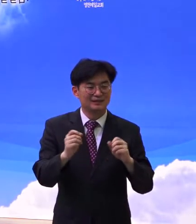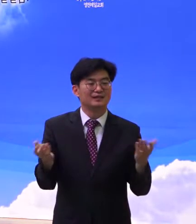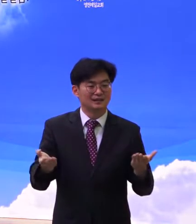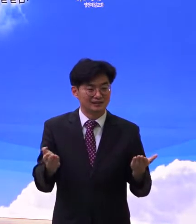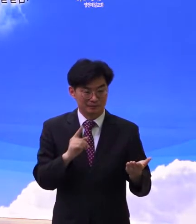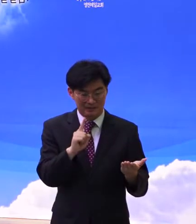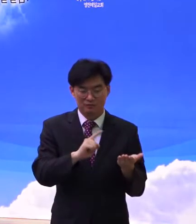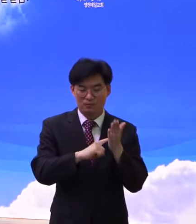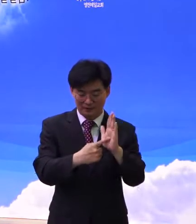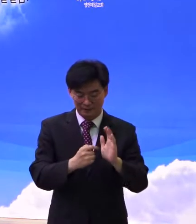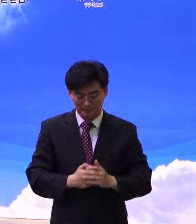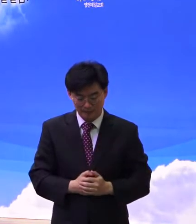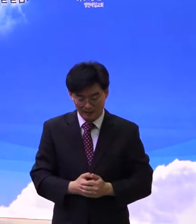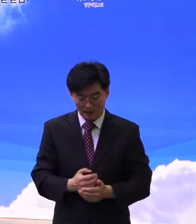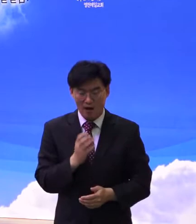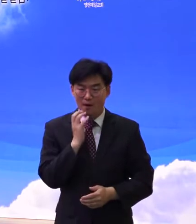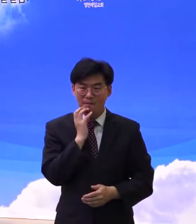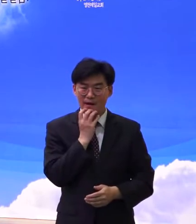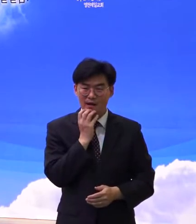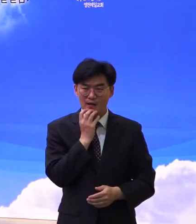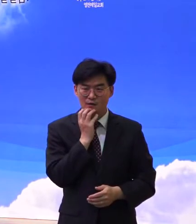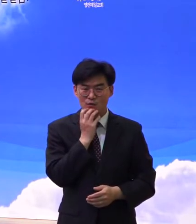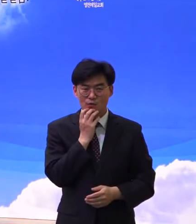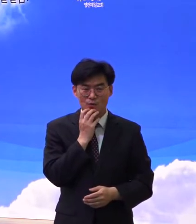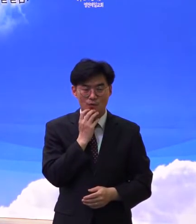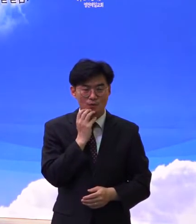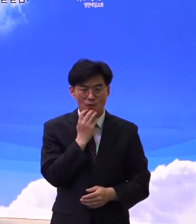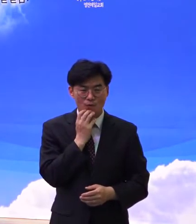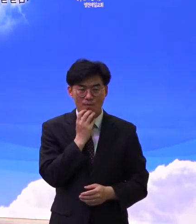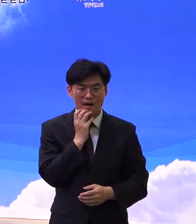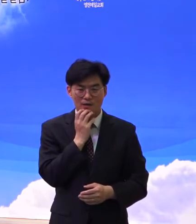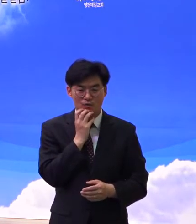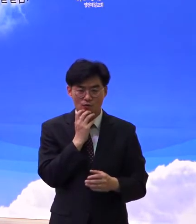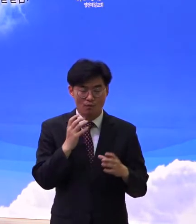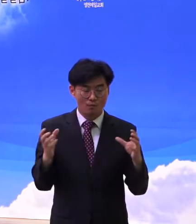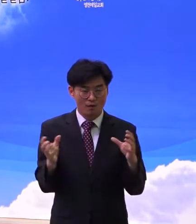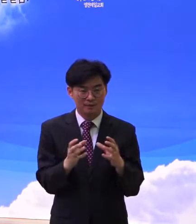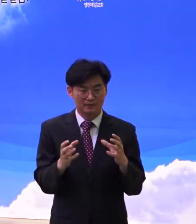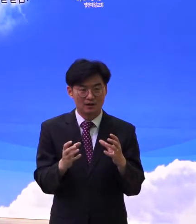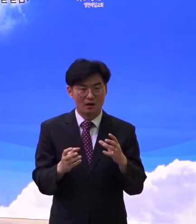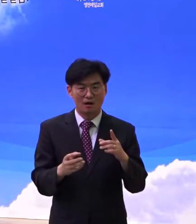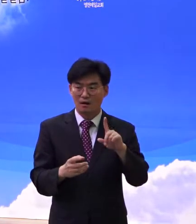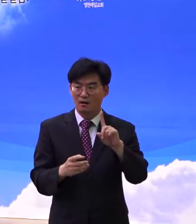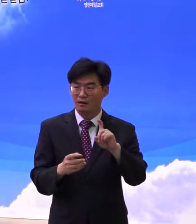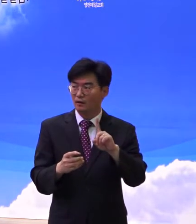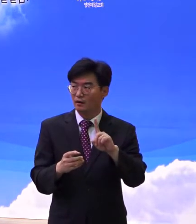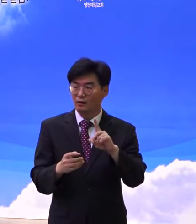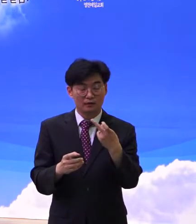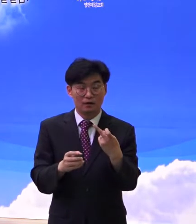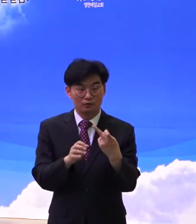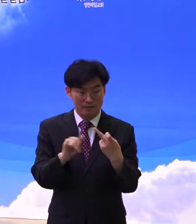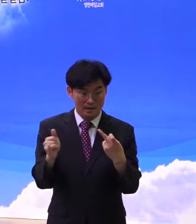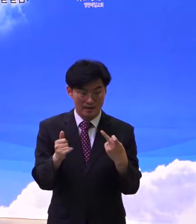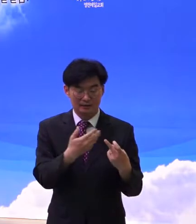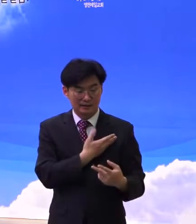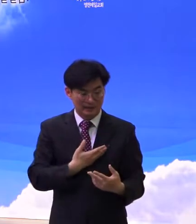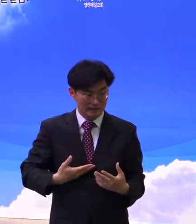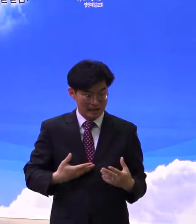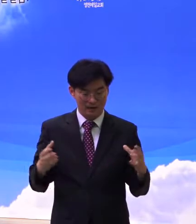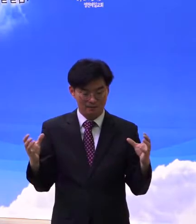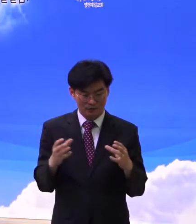베드로와 11 제자, 이 12명의 제자, 이미 한 명의 제자, 가룟유다 대신에 다른 제자가 뽑혀 있습니다.